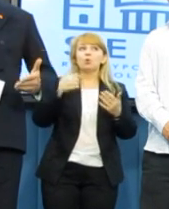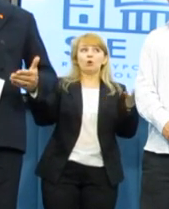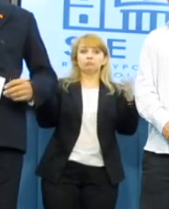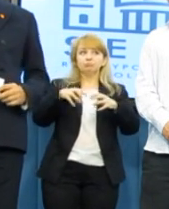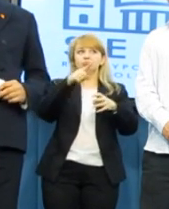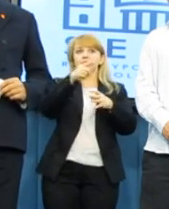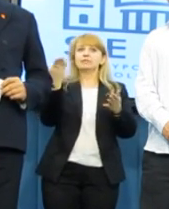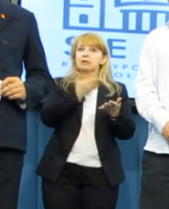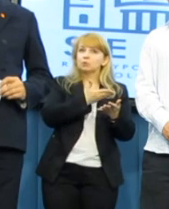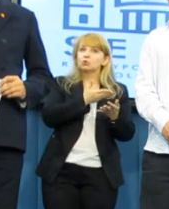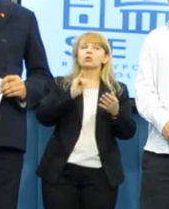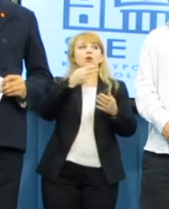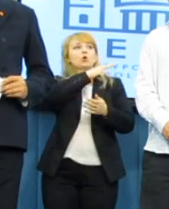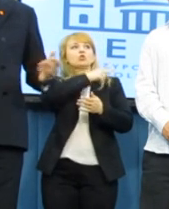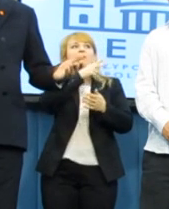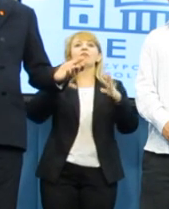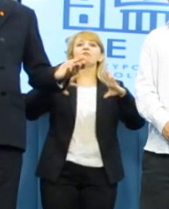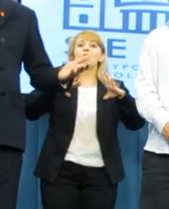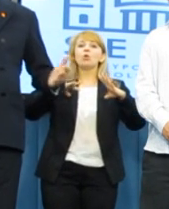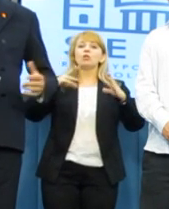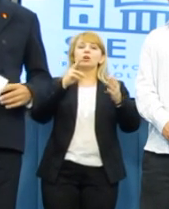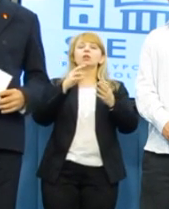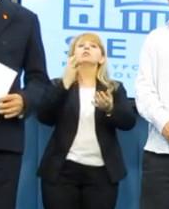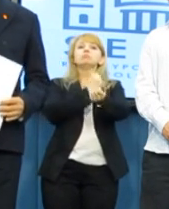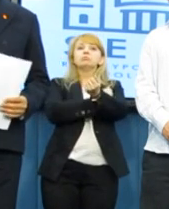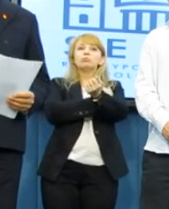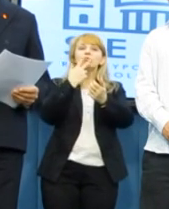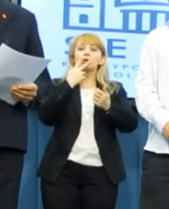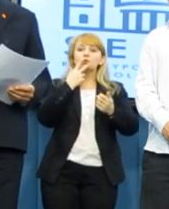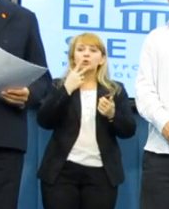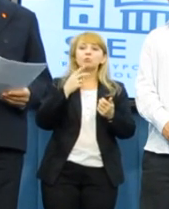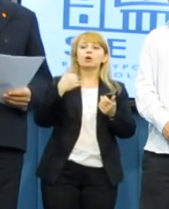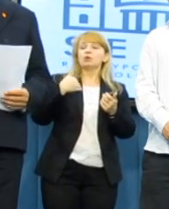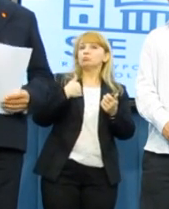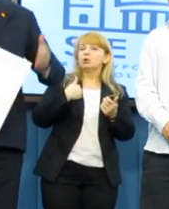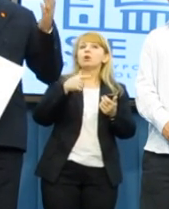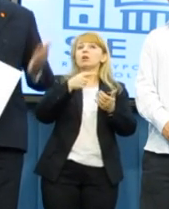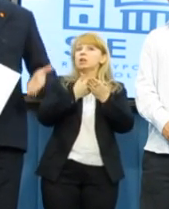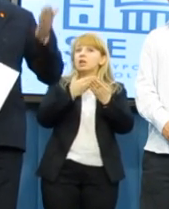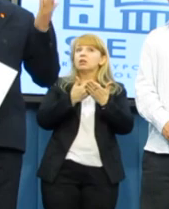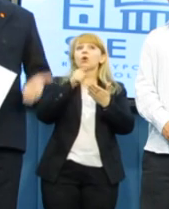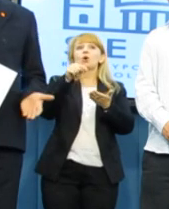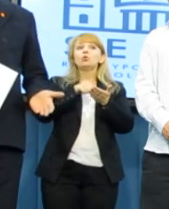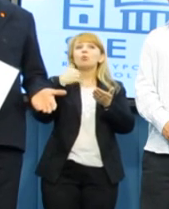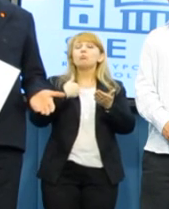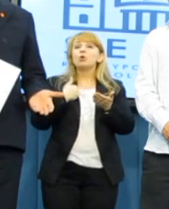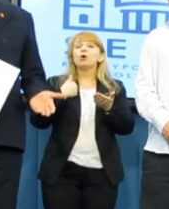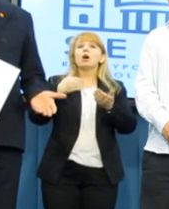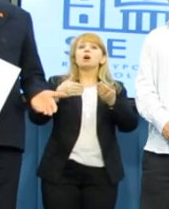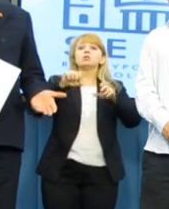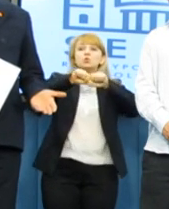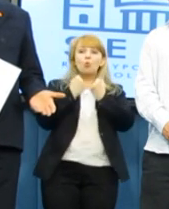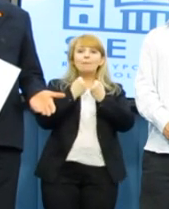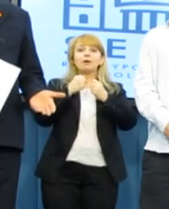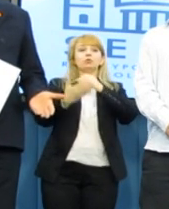kongres jako szef wolnych konopi. I jak bardzo pięknie o tym powiedział przed chwilą Ryszard Kalisz, bo było to ewidentne złamanie podstawowego